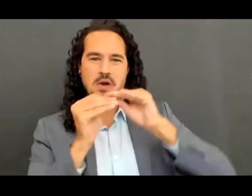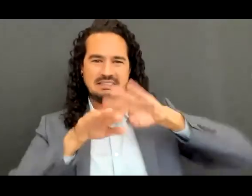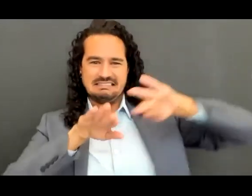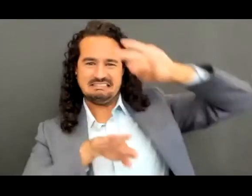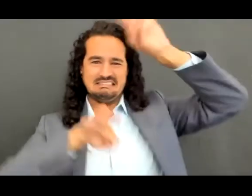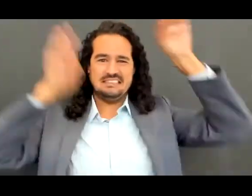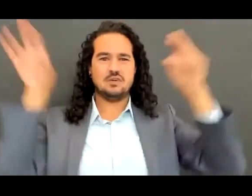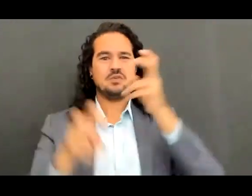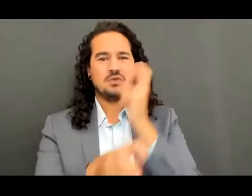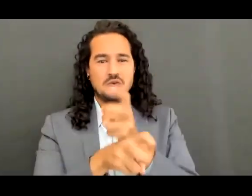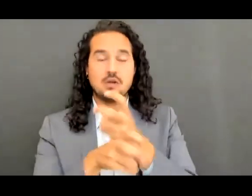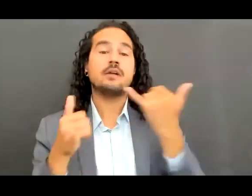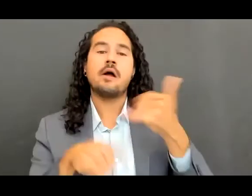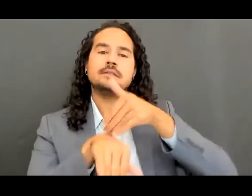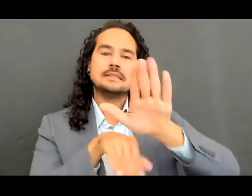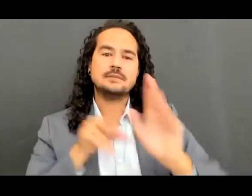pero